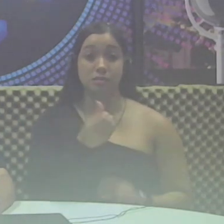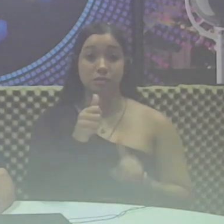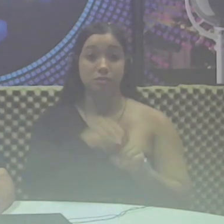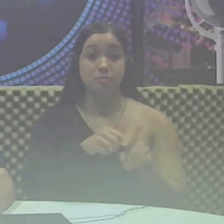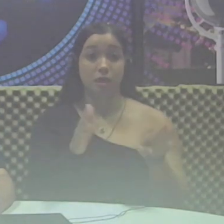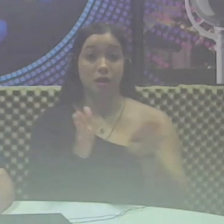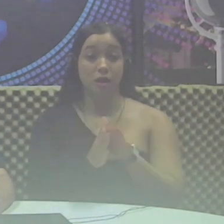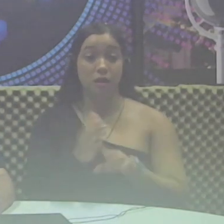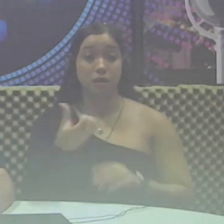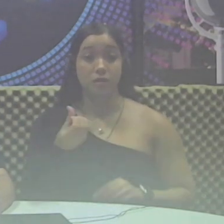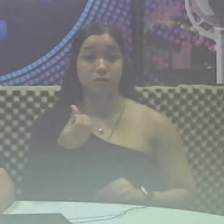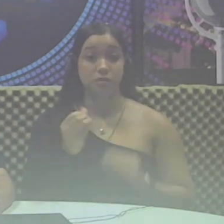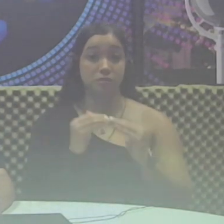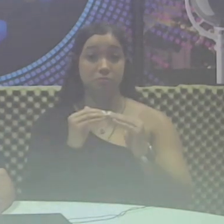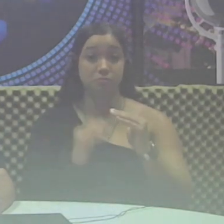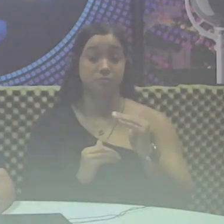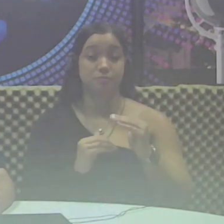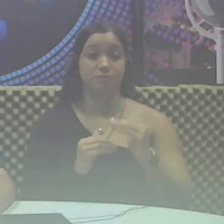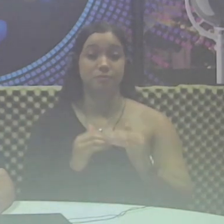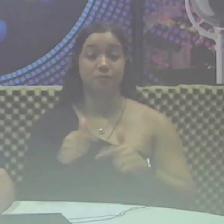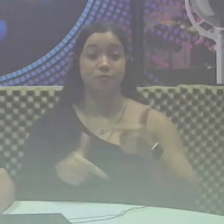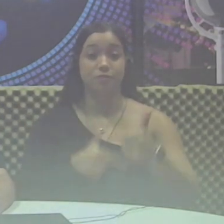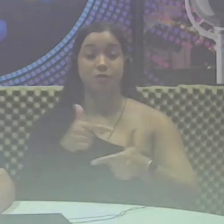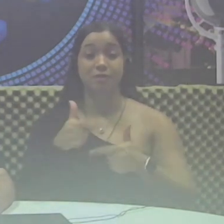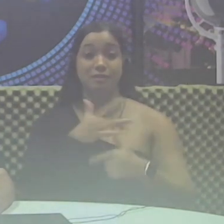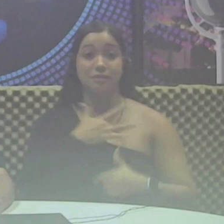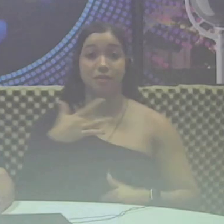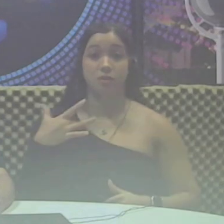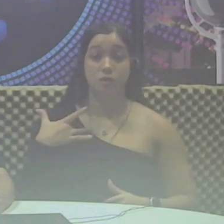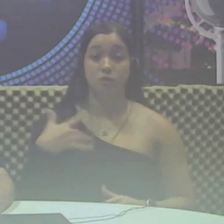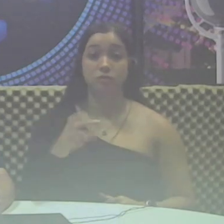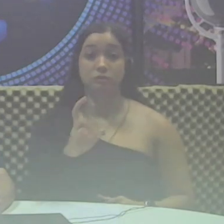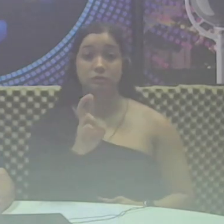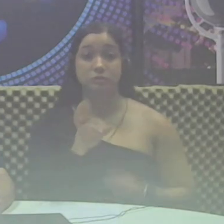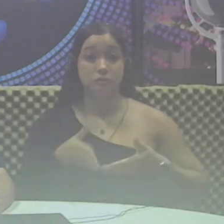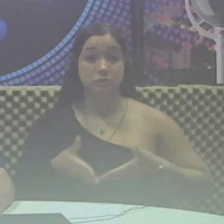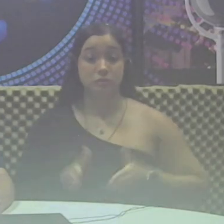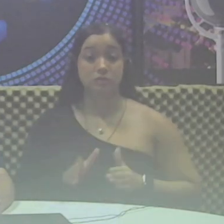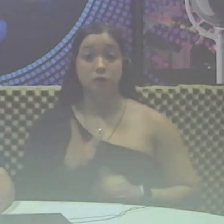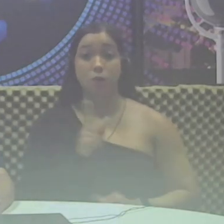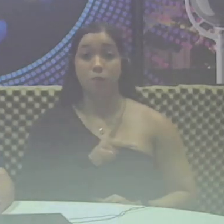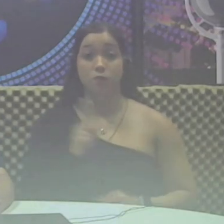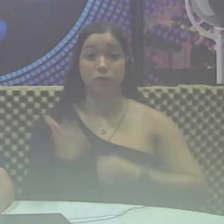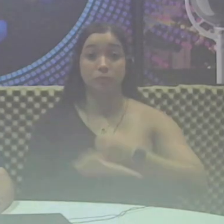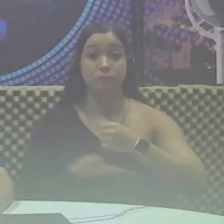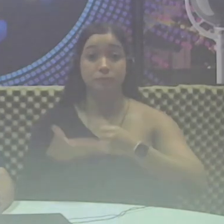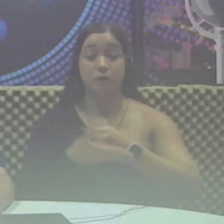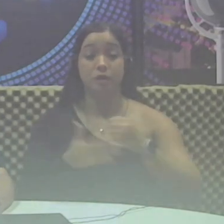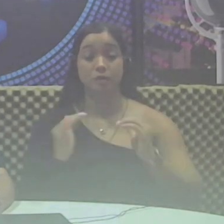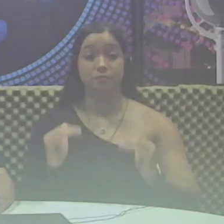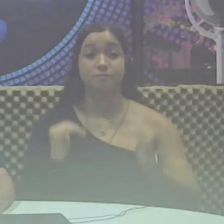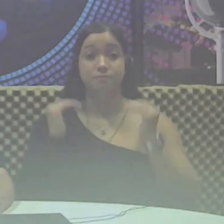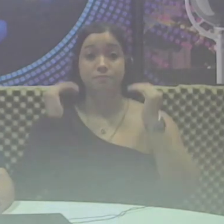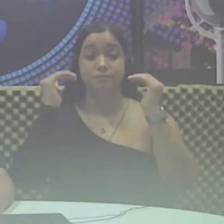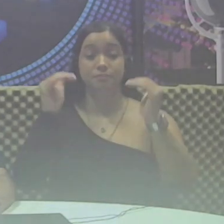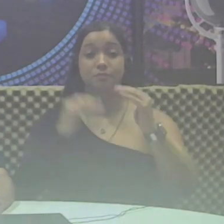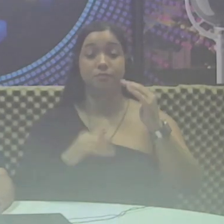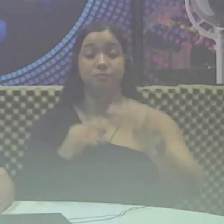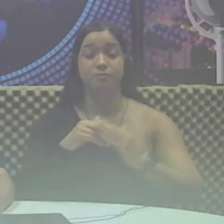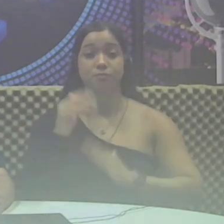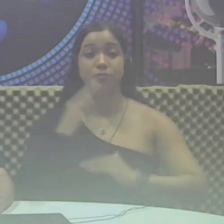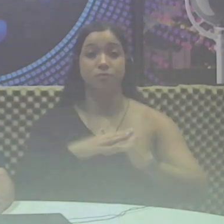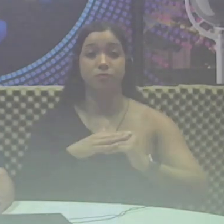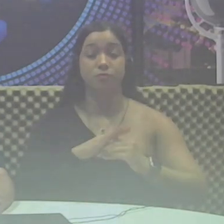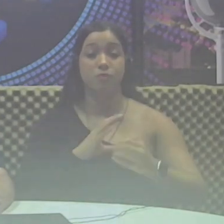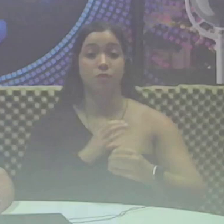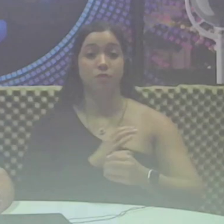anos, trabalhadores de saúde, gestantes, puérperas, professores do ensino básico e superior, profissionais das Forças